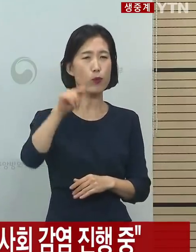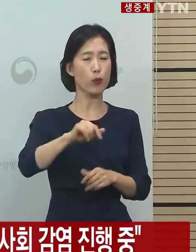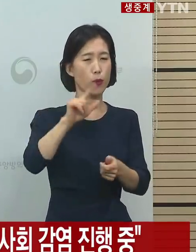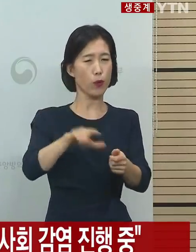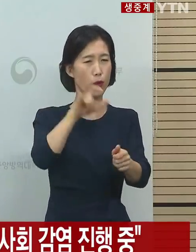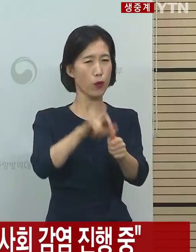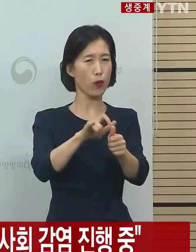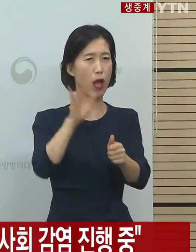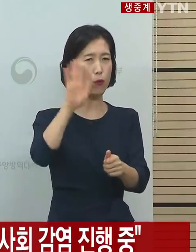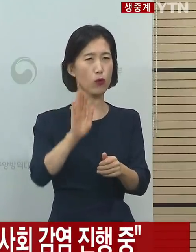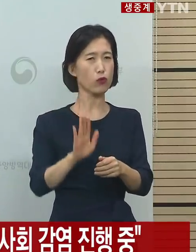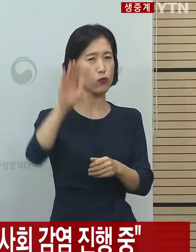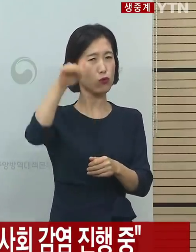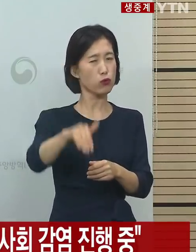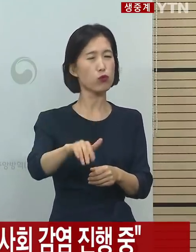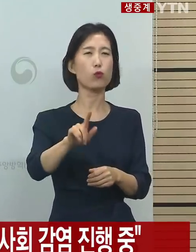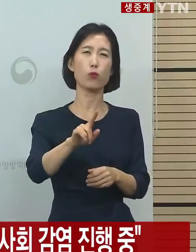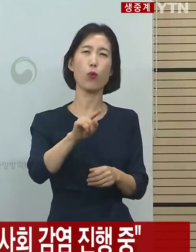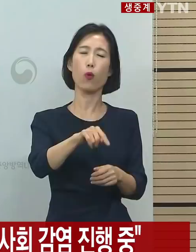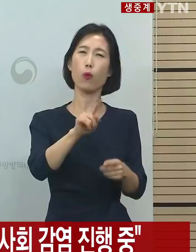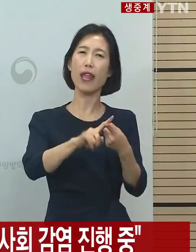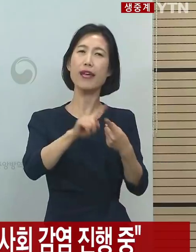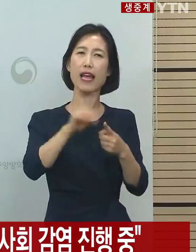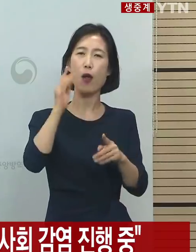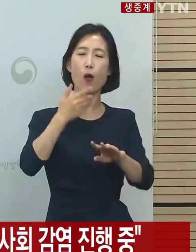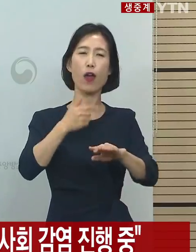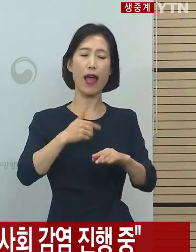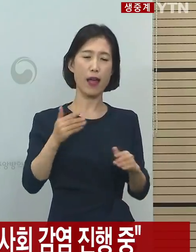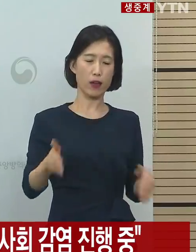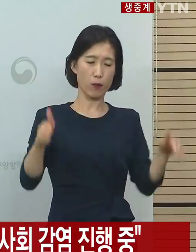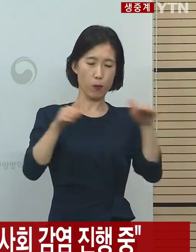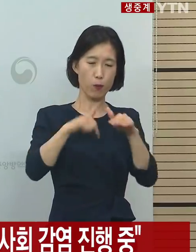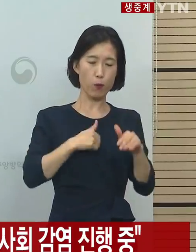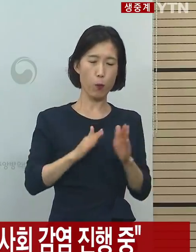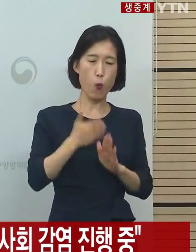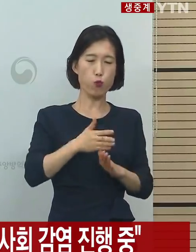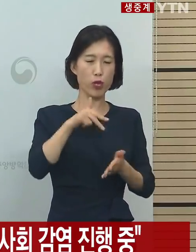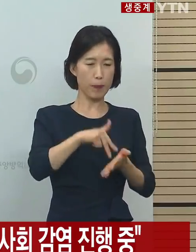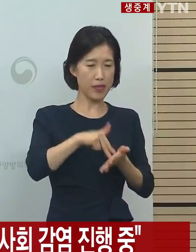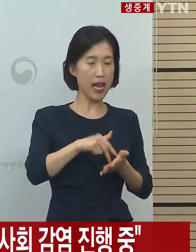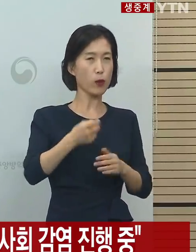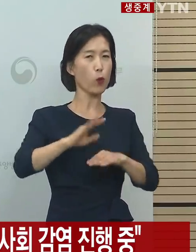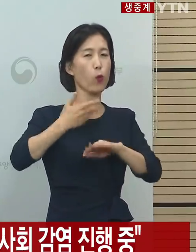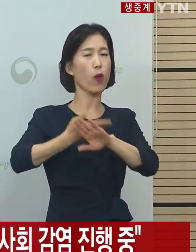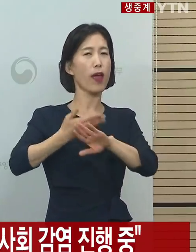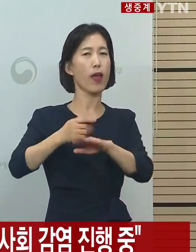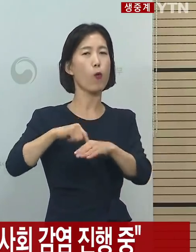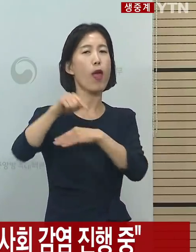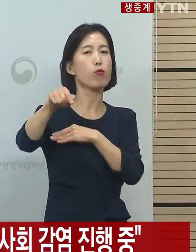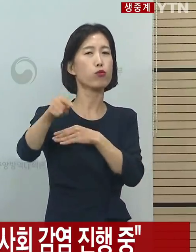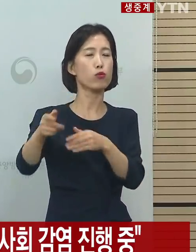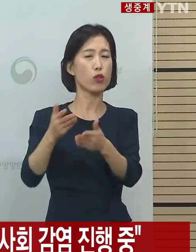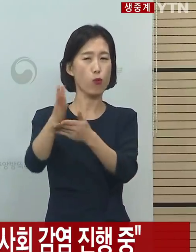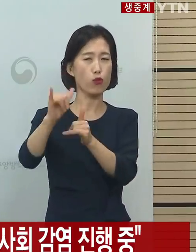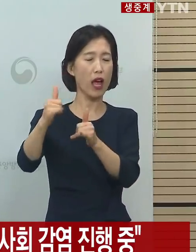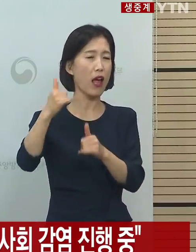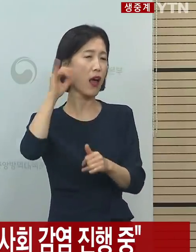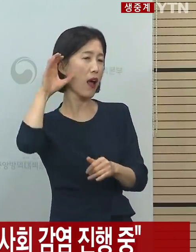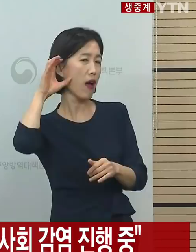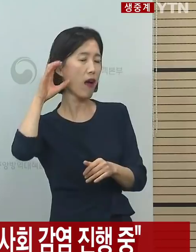대해서도 외부 전문가들하고는 저희가 기본적인 역학 정보나 이런 거는 정보를 공유를 하고